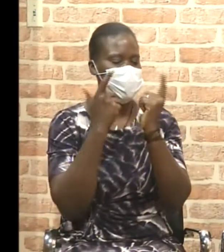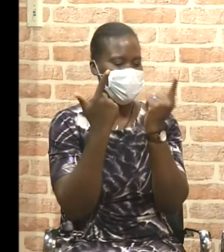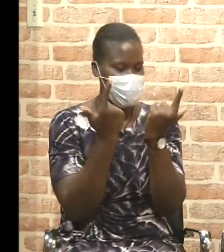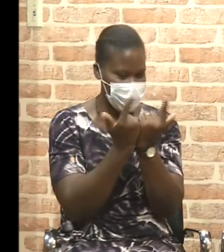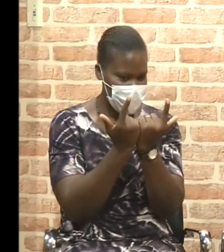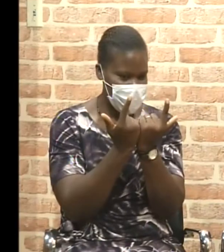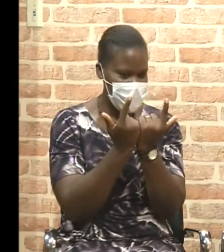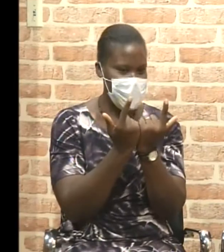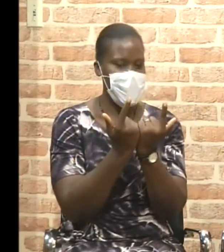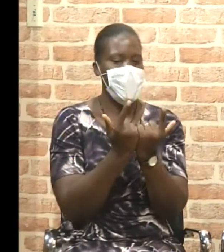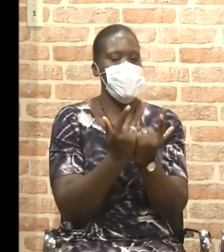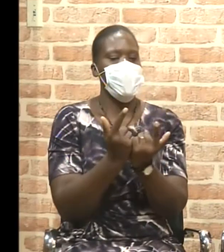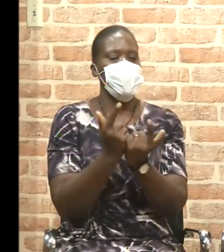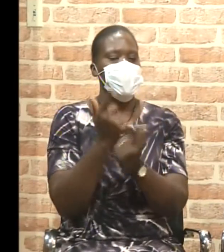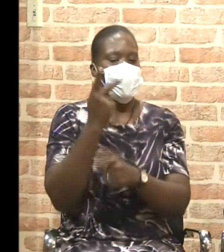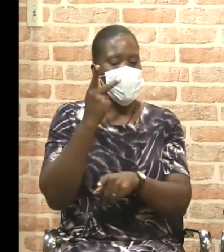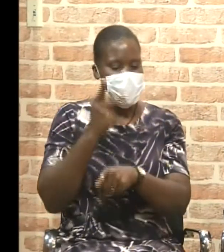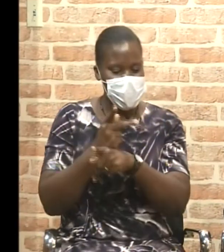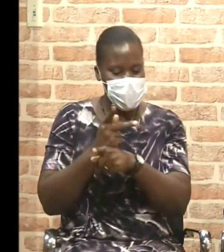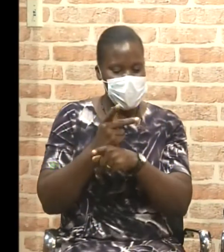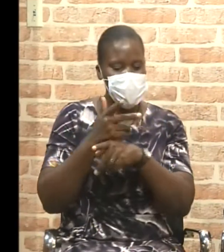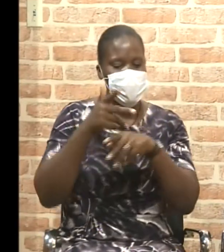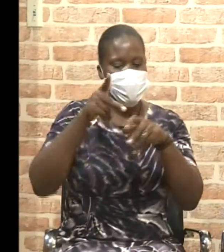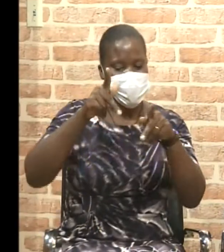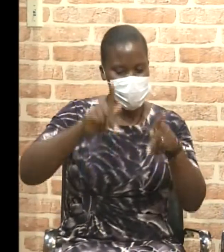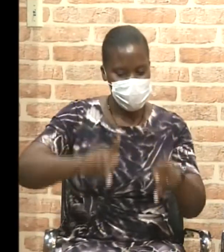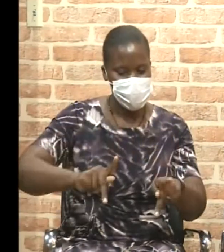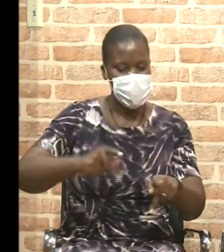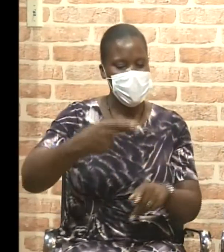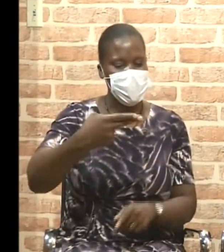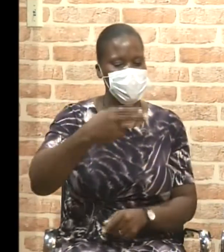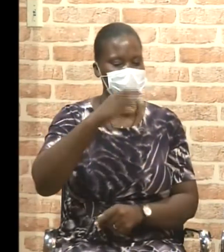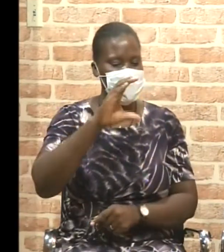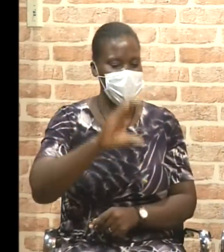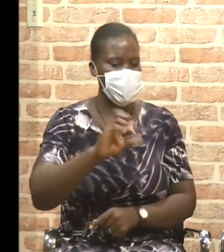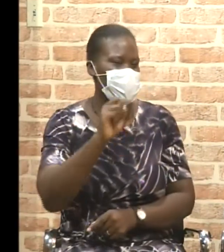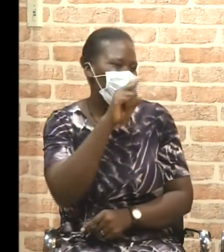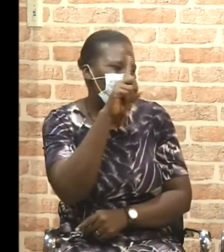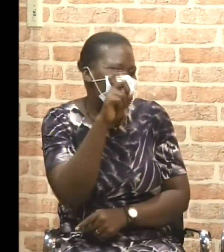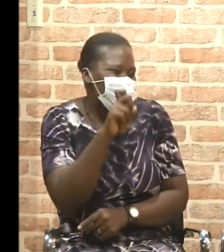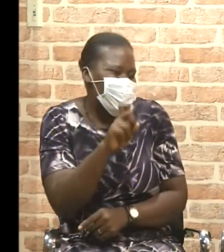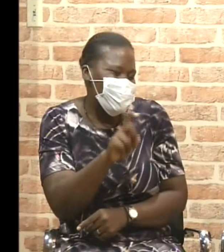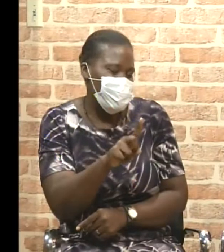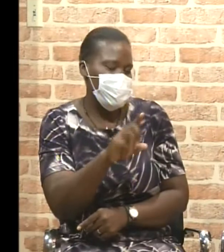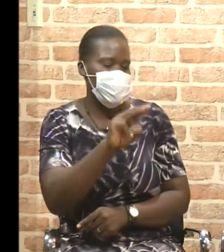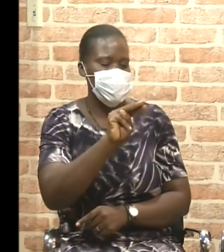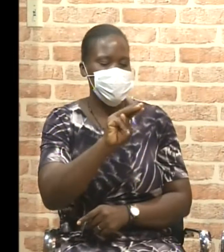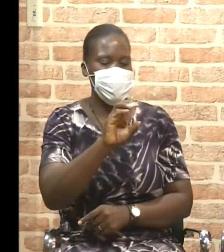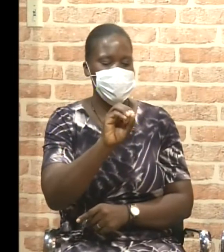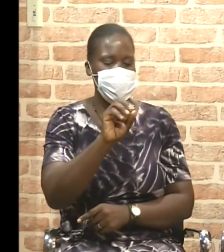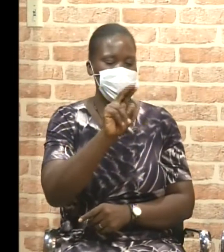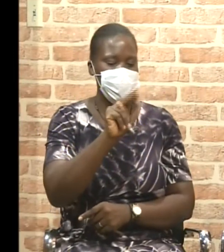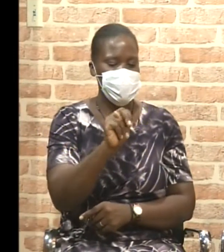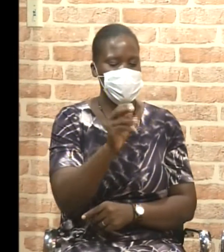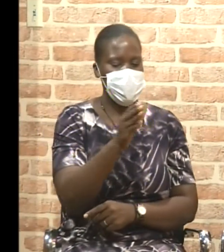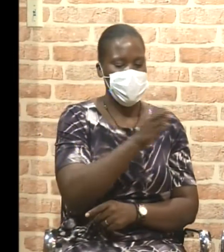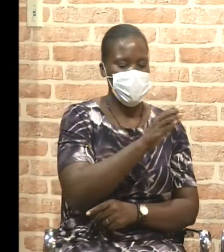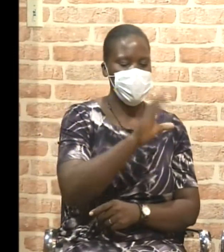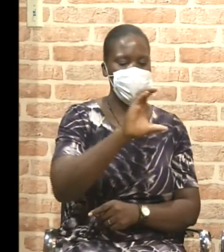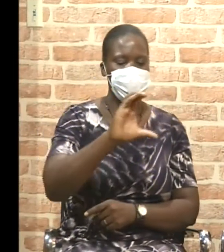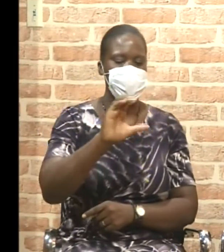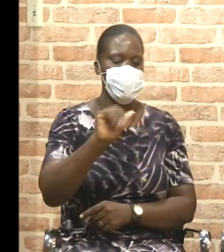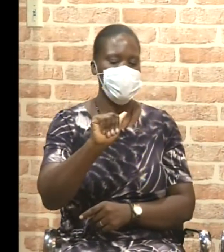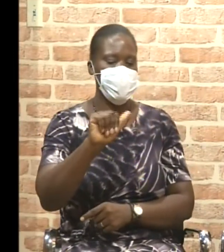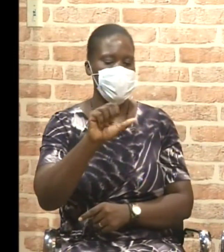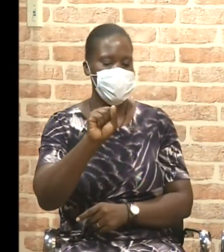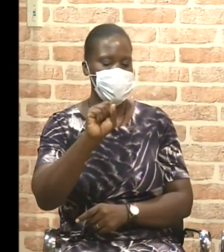de besoins de handicapés en tant que son mon cachet. Mais une des choses, c'est que pour construire et donner ça,